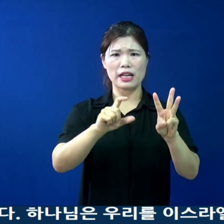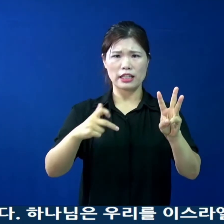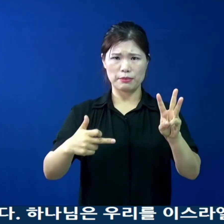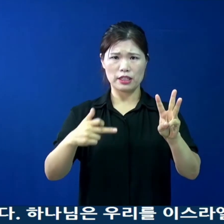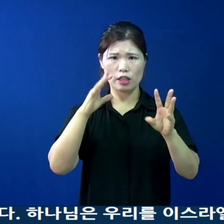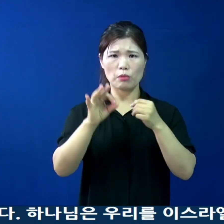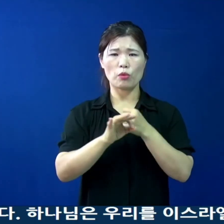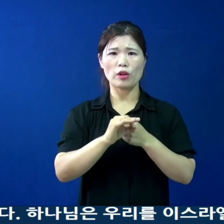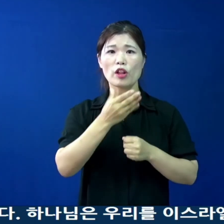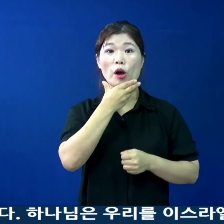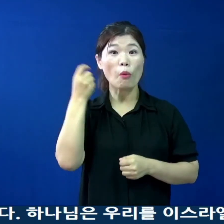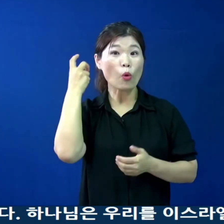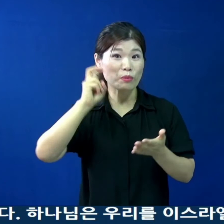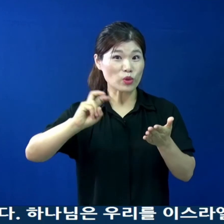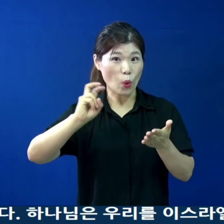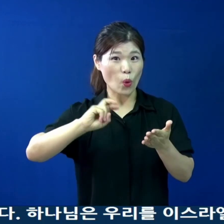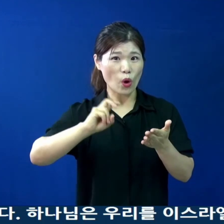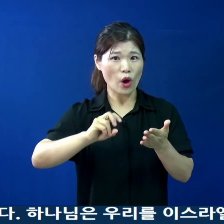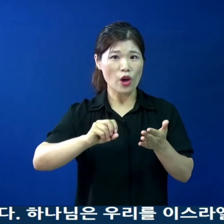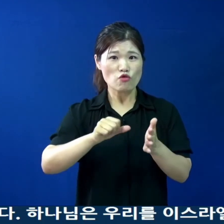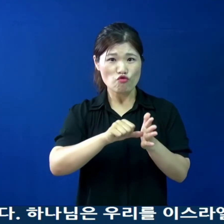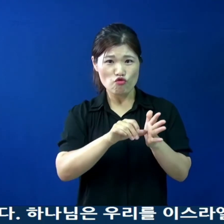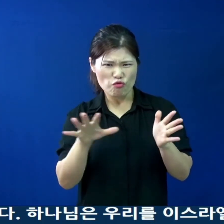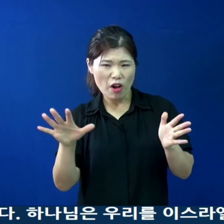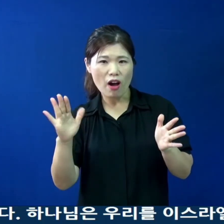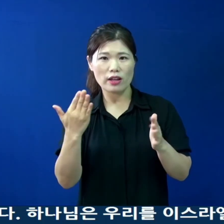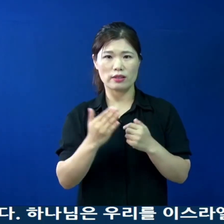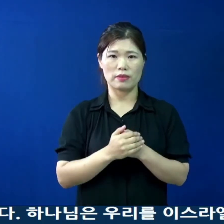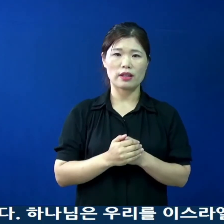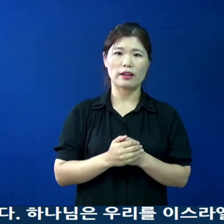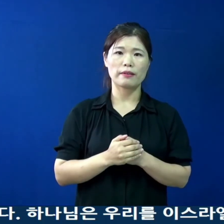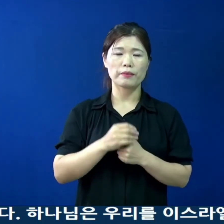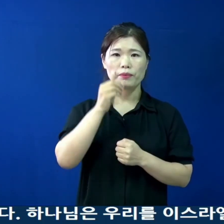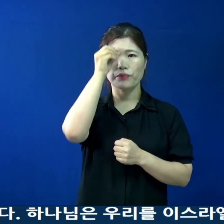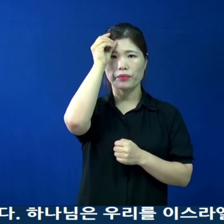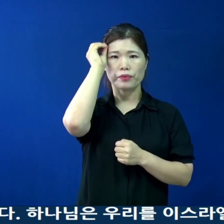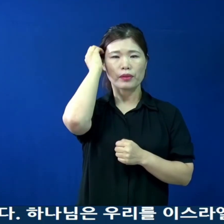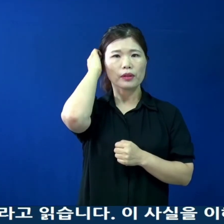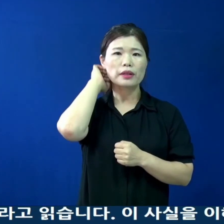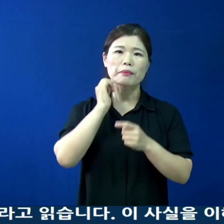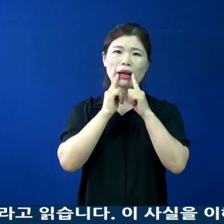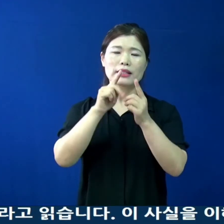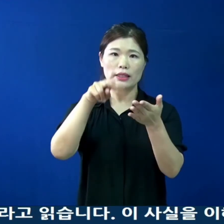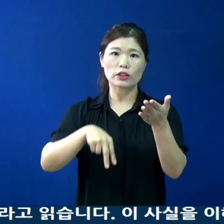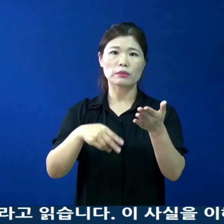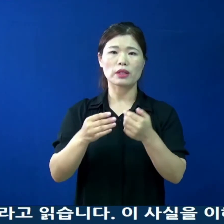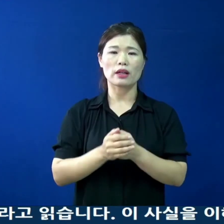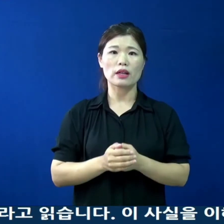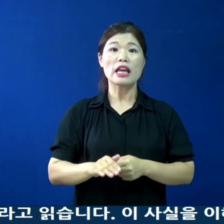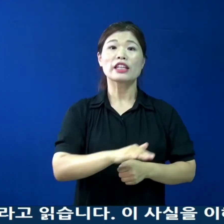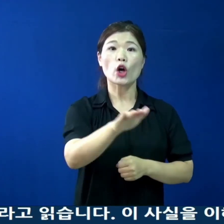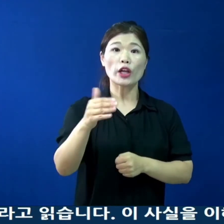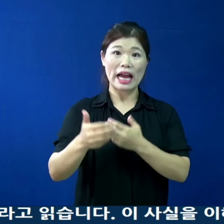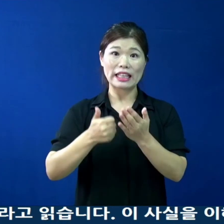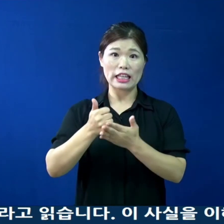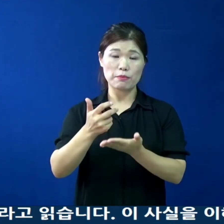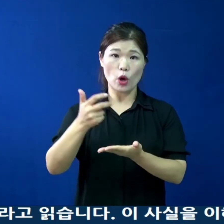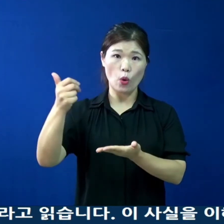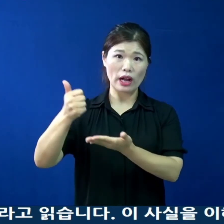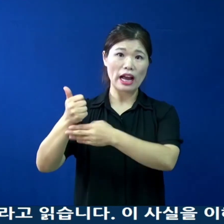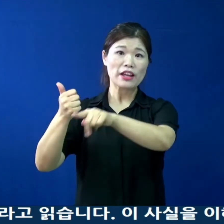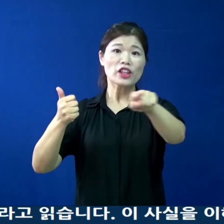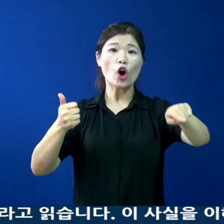참 유명했습니다. 스바냐 3장 17절 말씀을 제가 읽어드리겠습니다. 너의 하나님 여호와가 너의